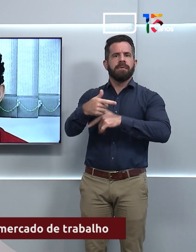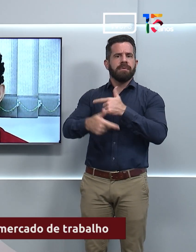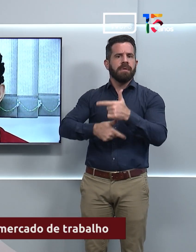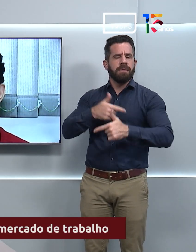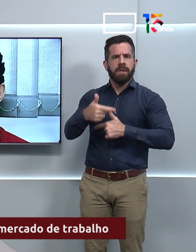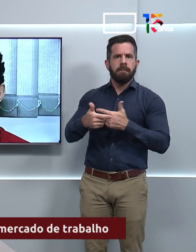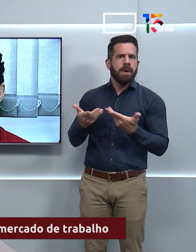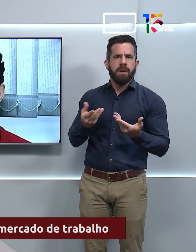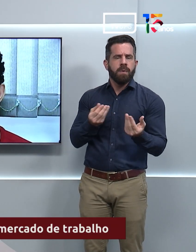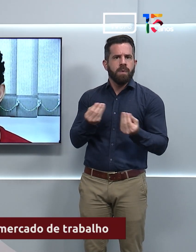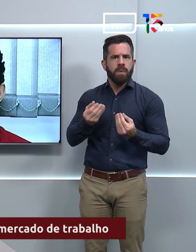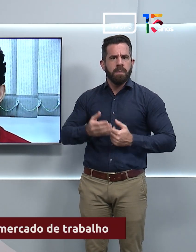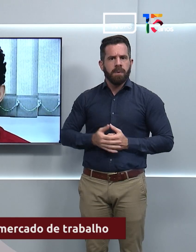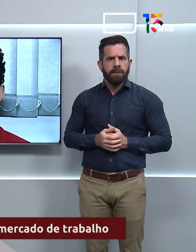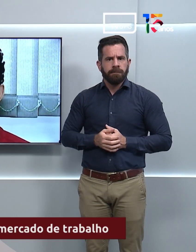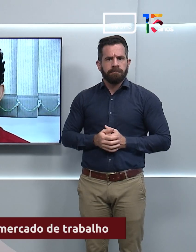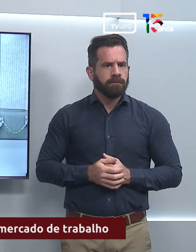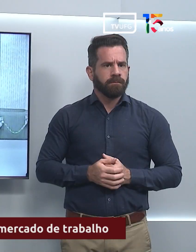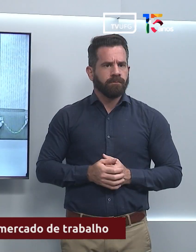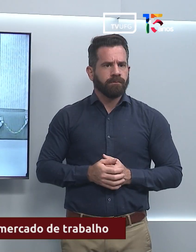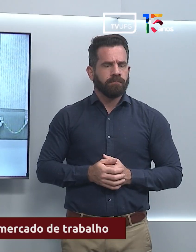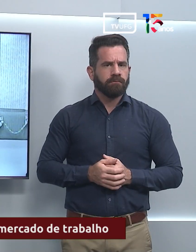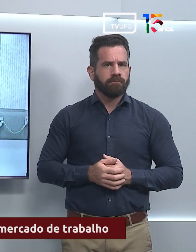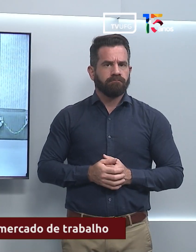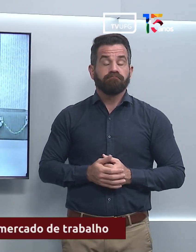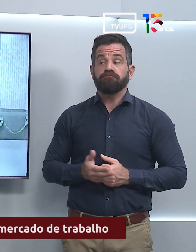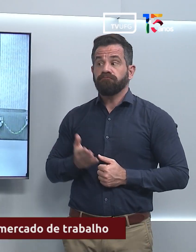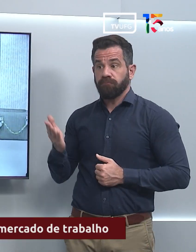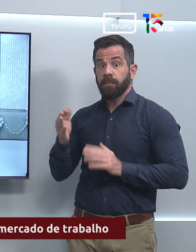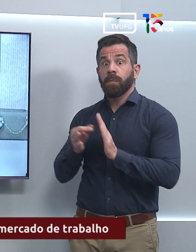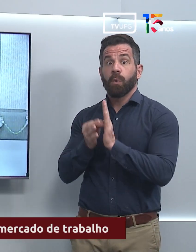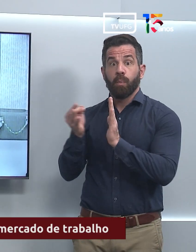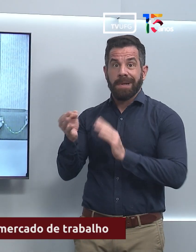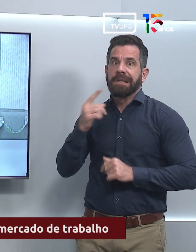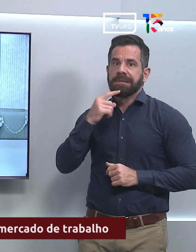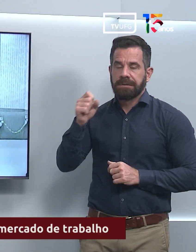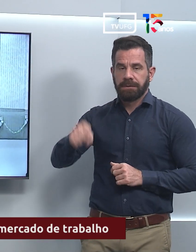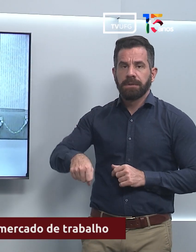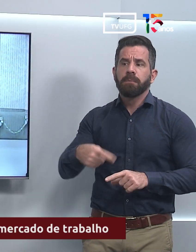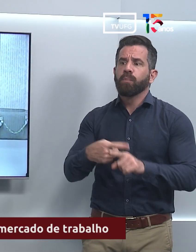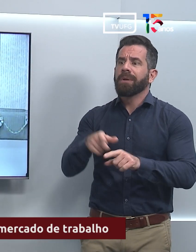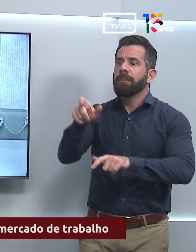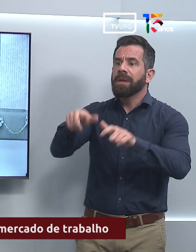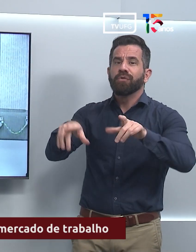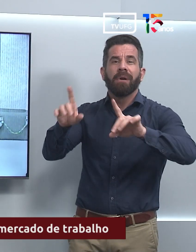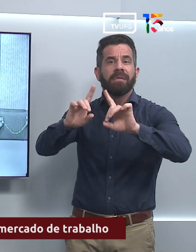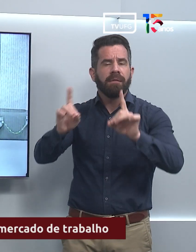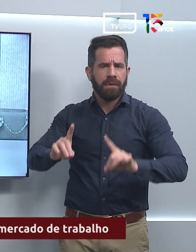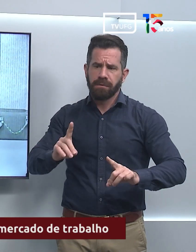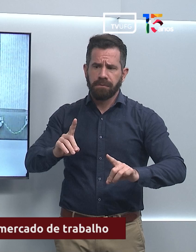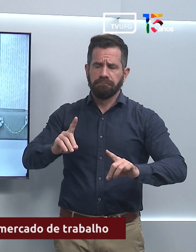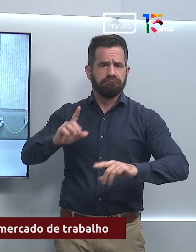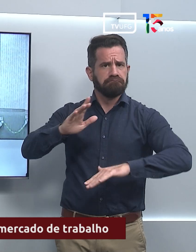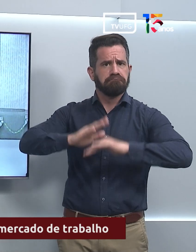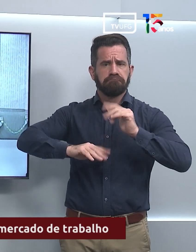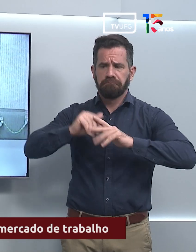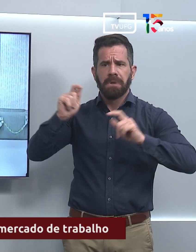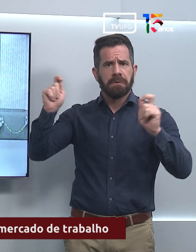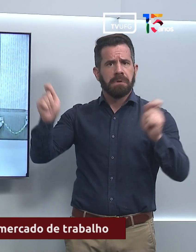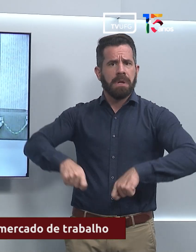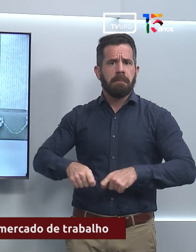trabalho? Na minha opinião, sim, porque são pessoas capazes, pessoas com vontade de trabalhar,